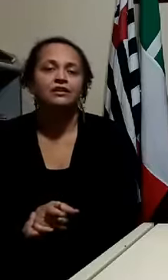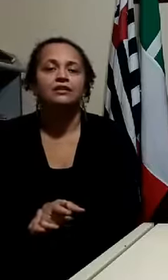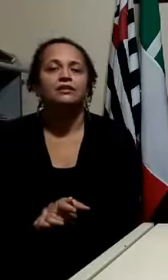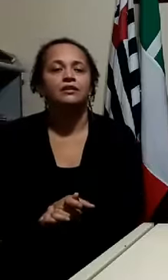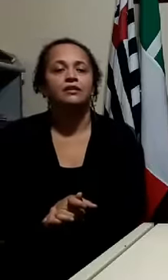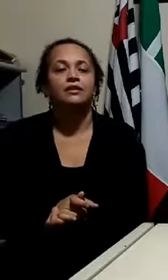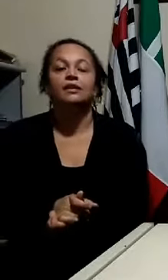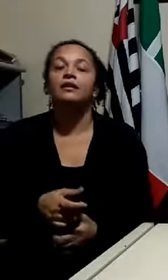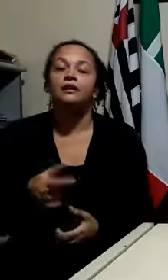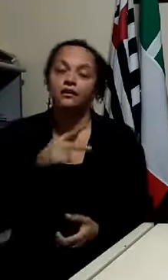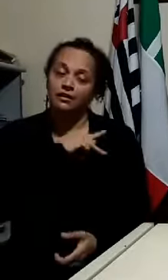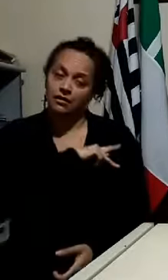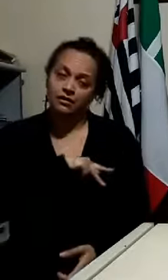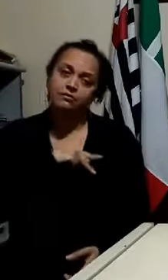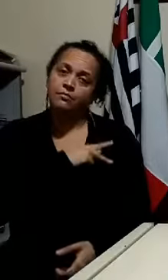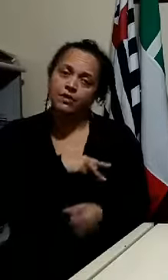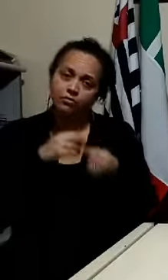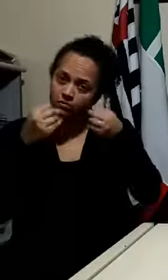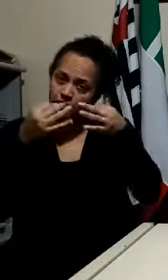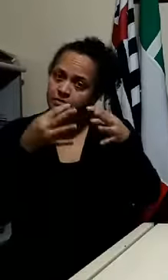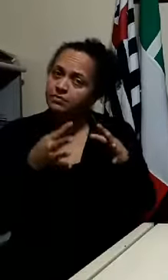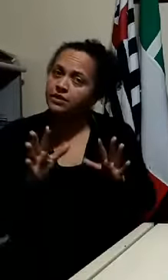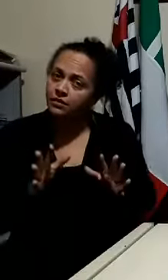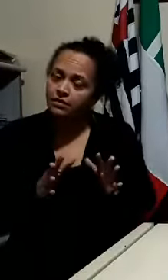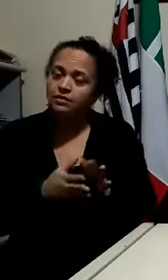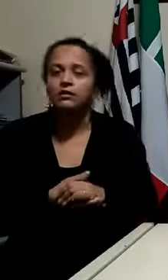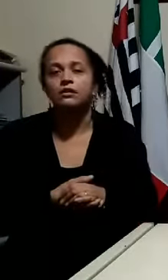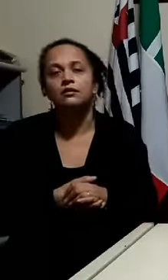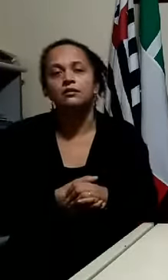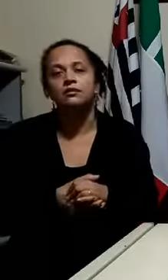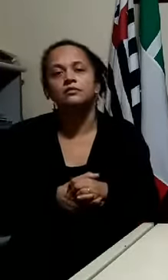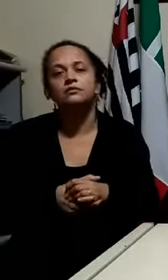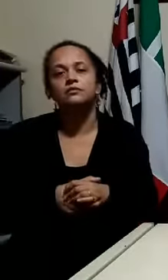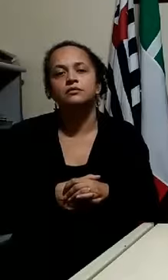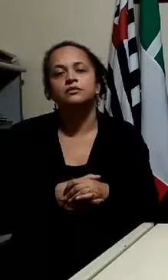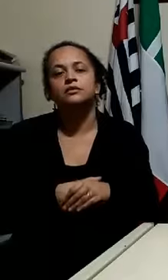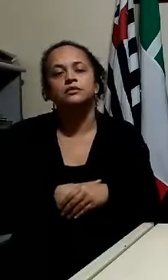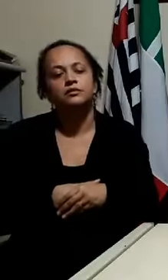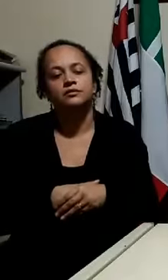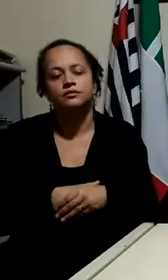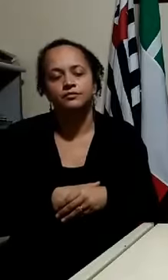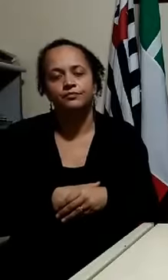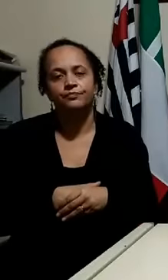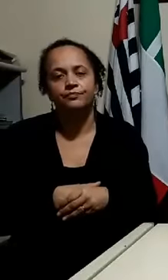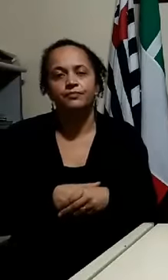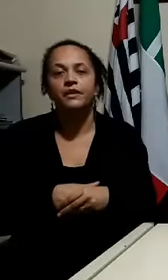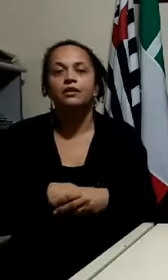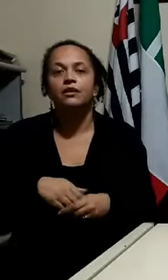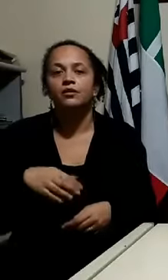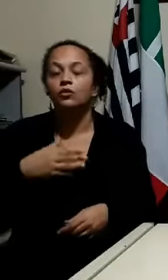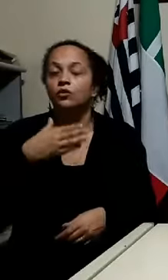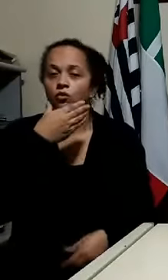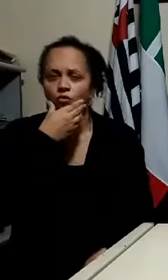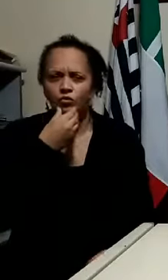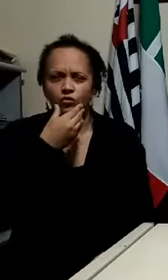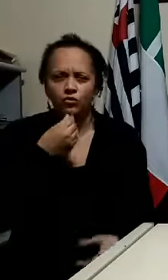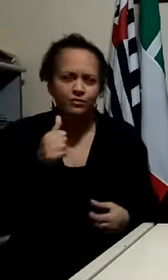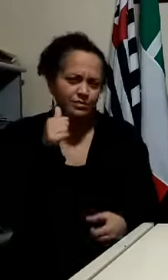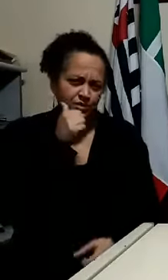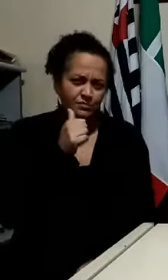os ricos do presente século, versos 17 ao 19, ele diz, exorta aos ricos do